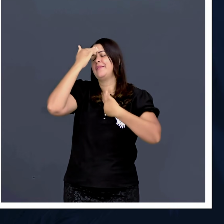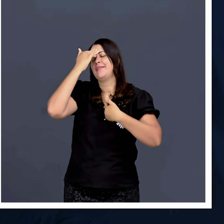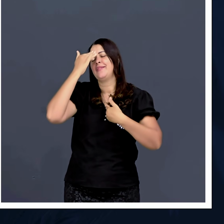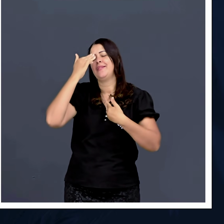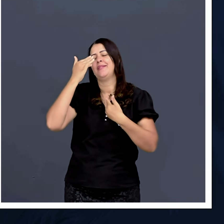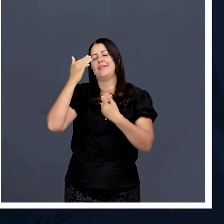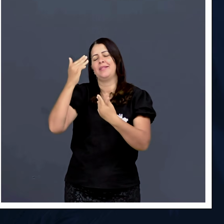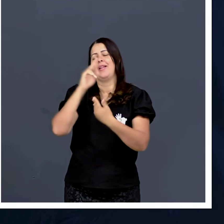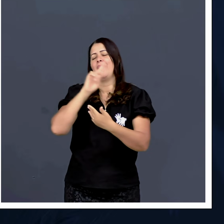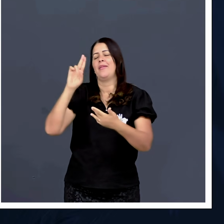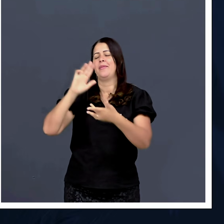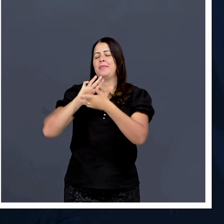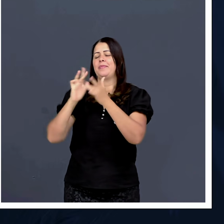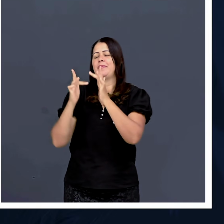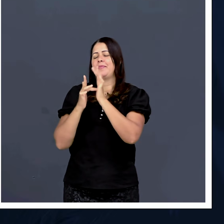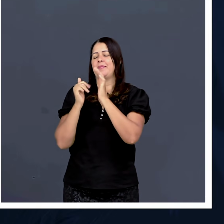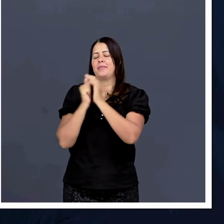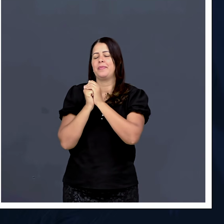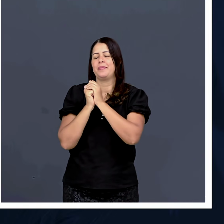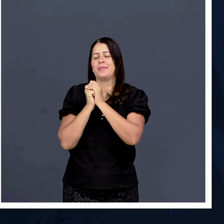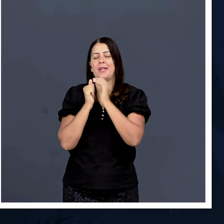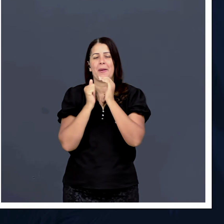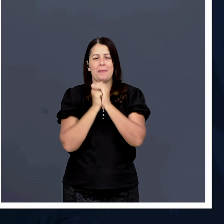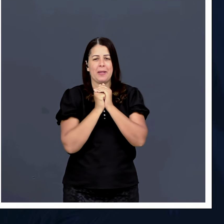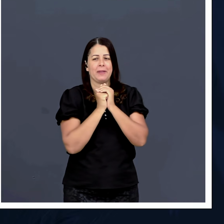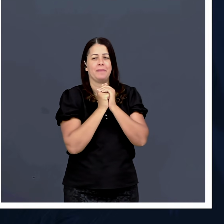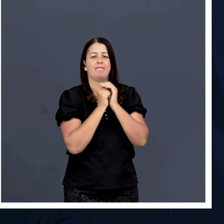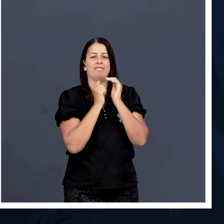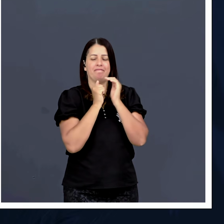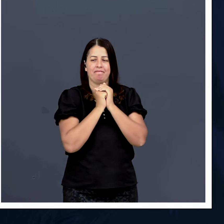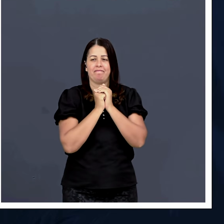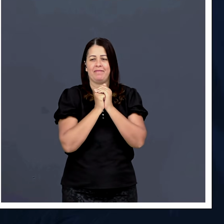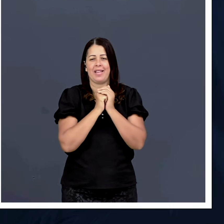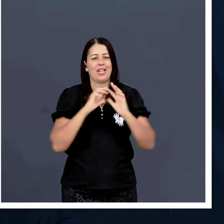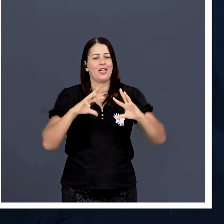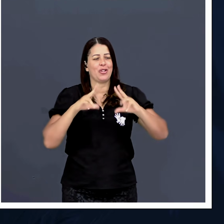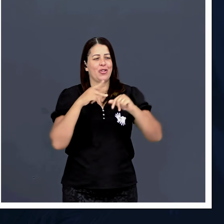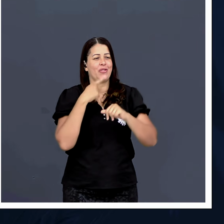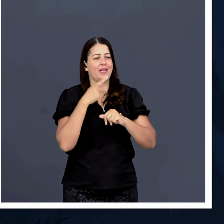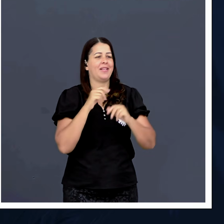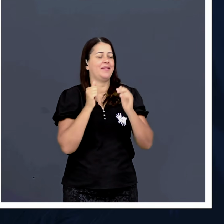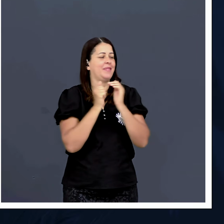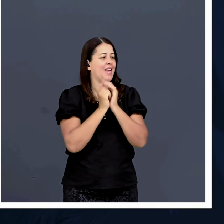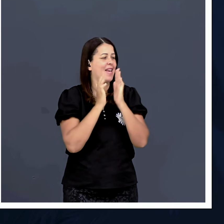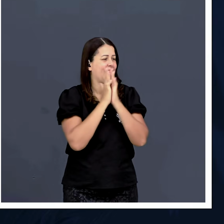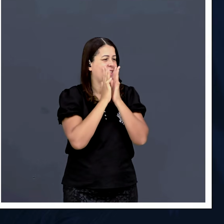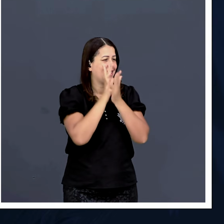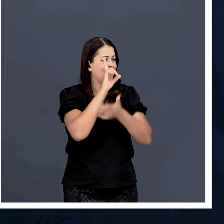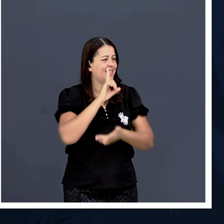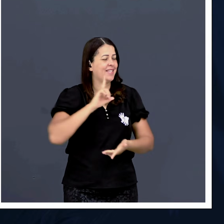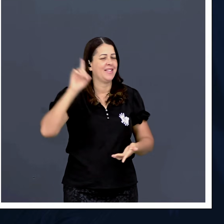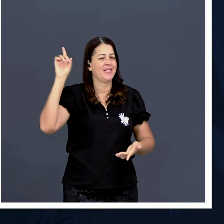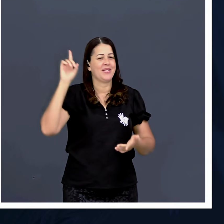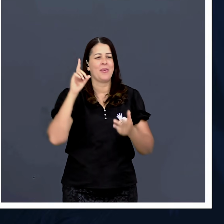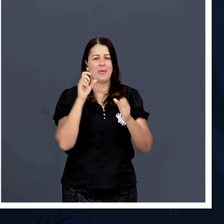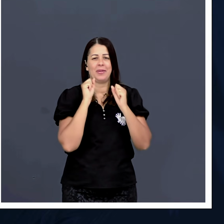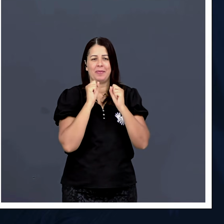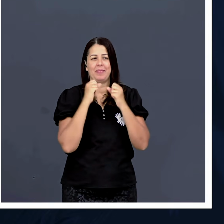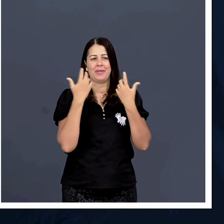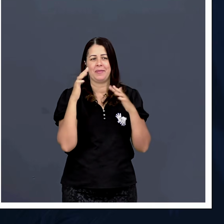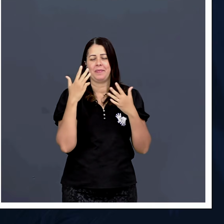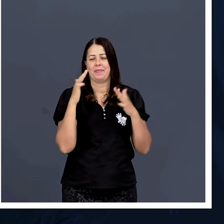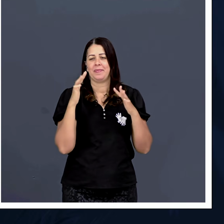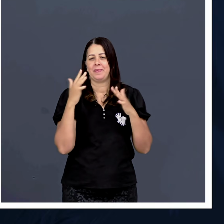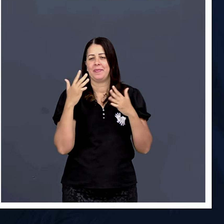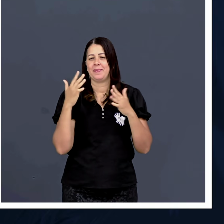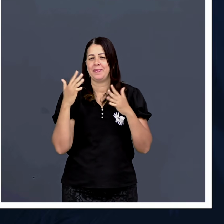agradecemos, em nome de Jesus. Amém, amém. E todos dizem Graças a Deus. Você pode aplaudir ao Senhor por